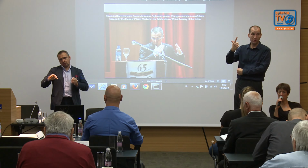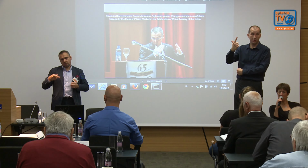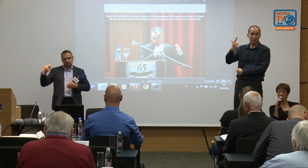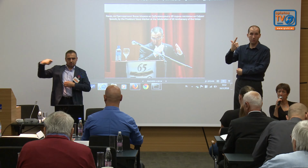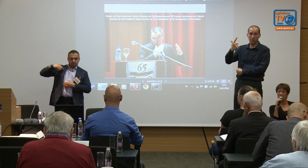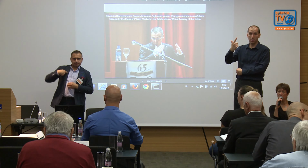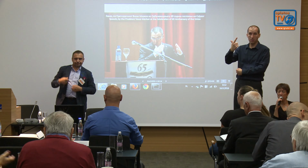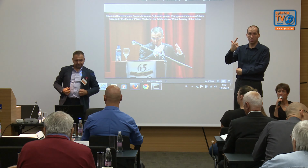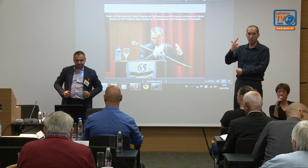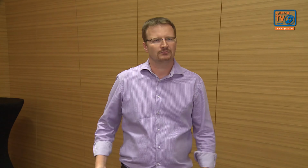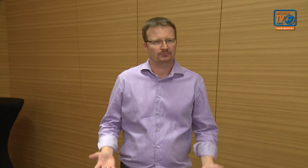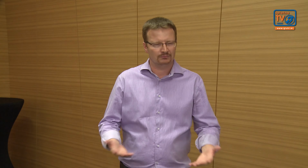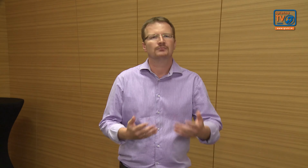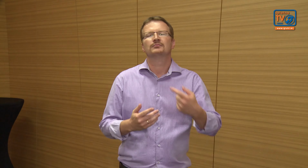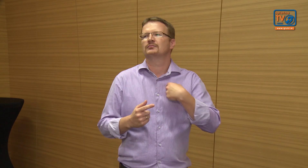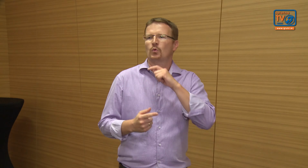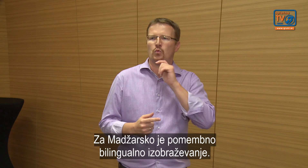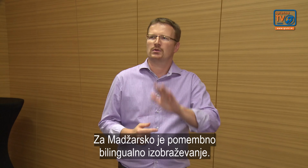brez davka.